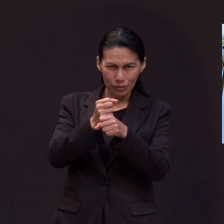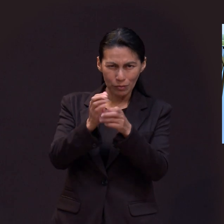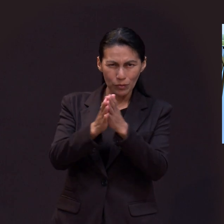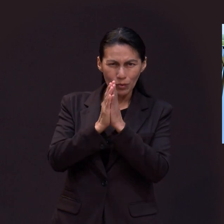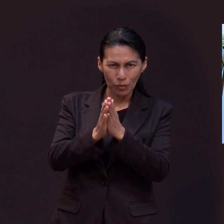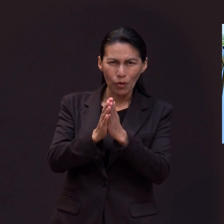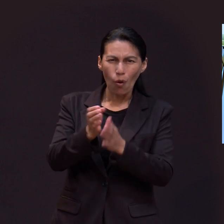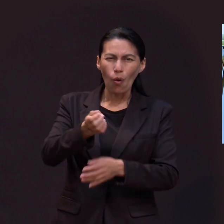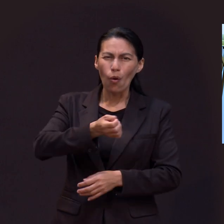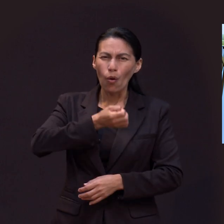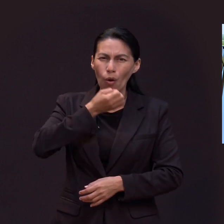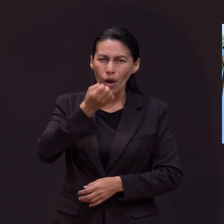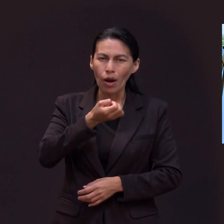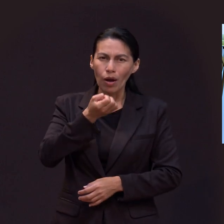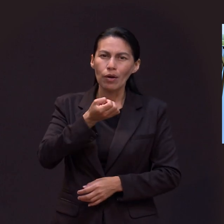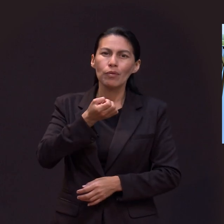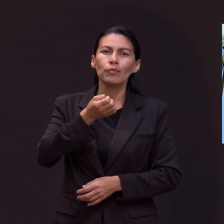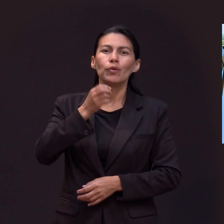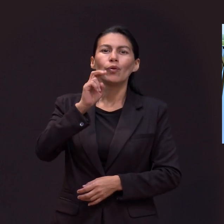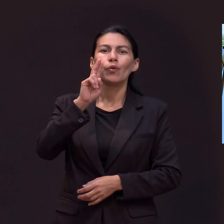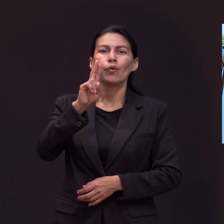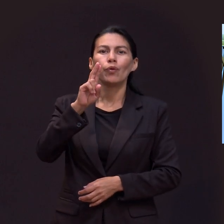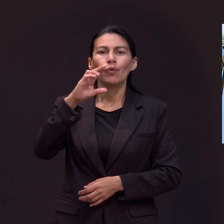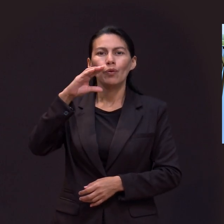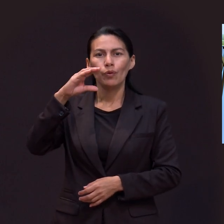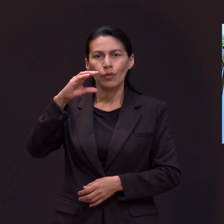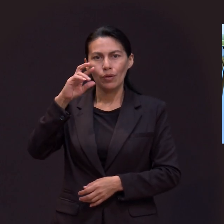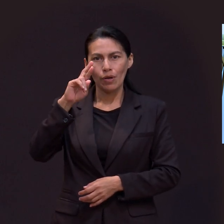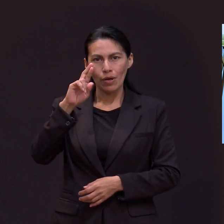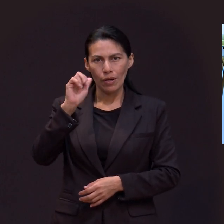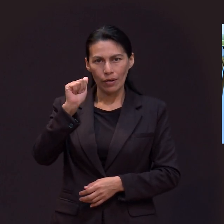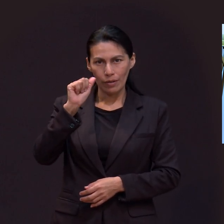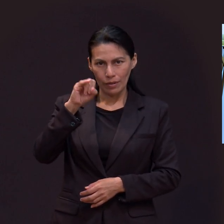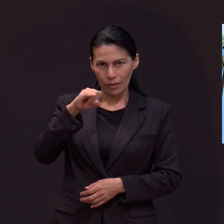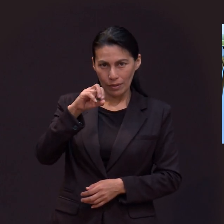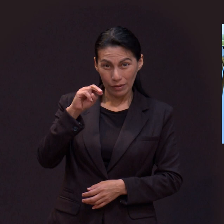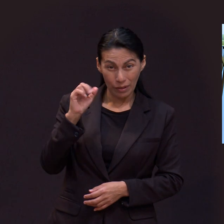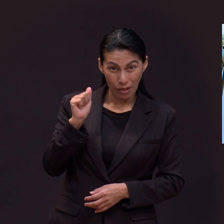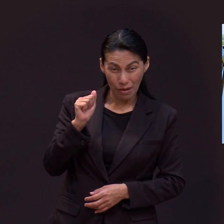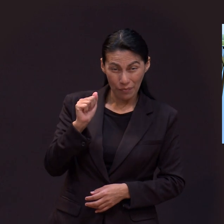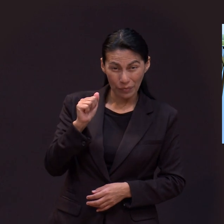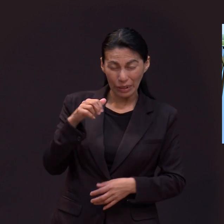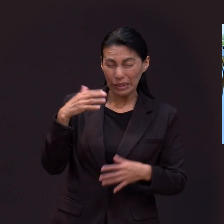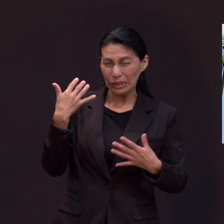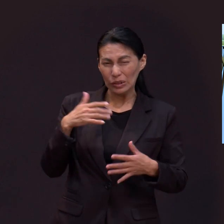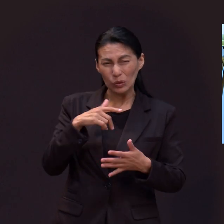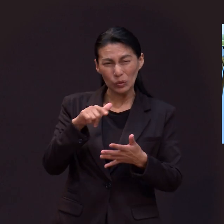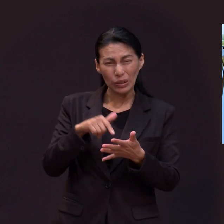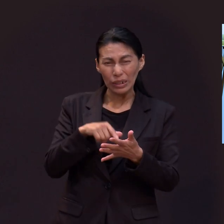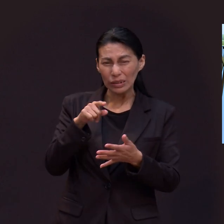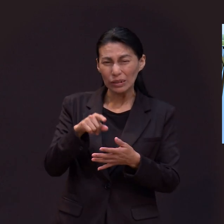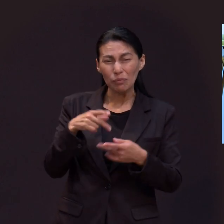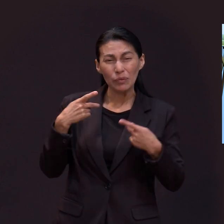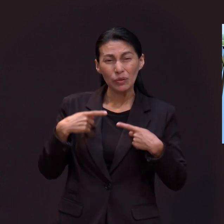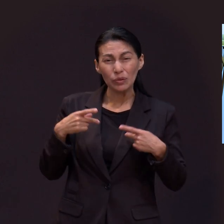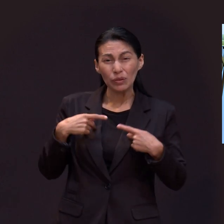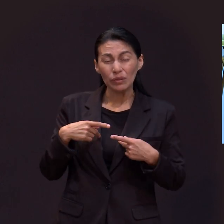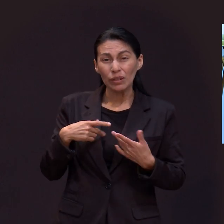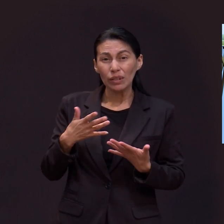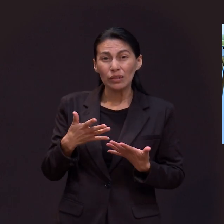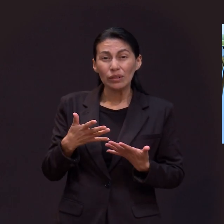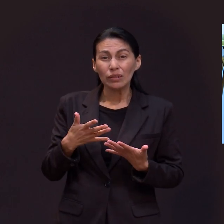seguir orando por ucrania hay mucho sufrimiento de gente inocente